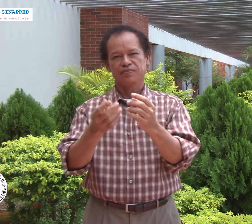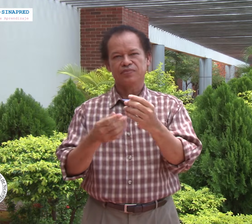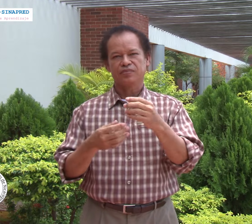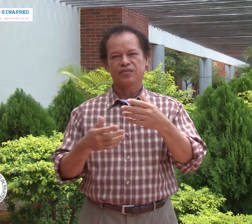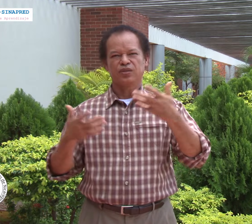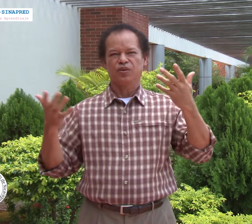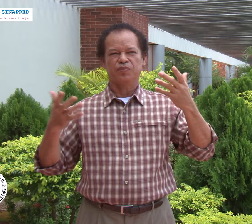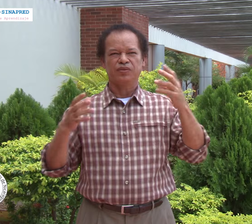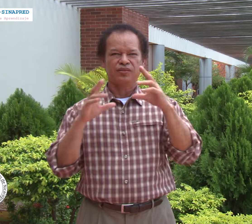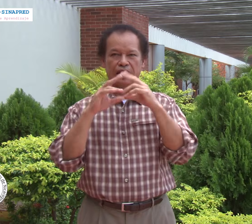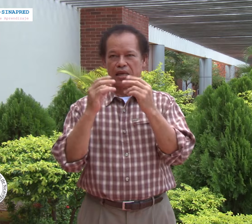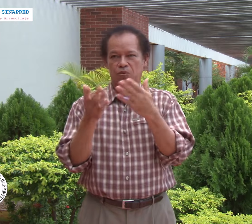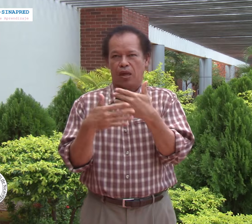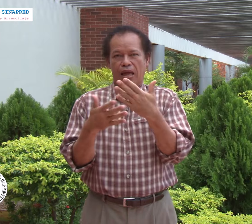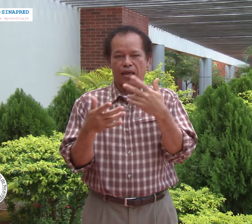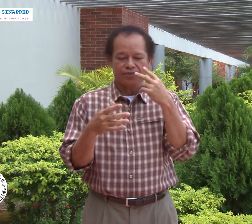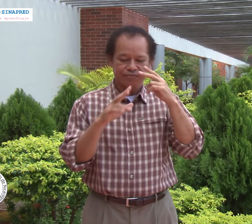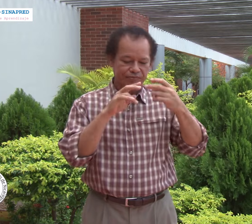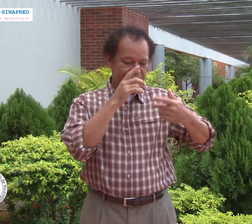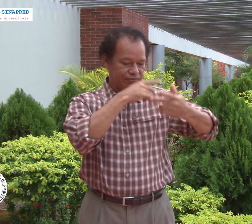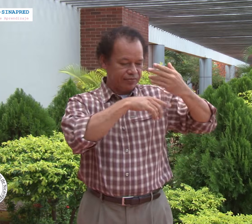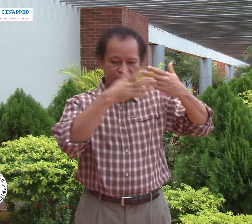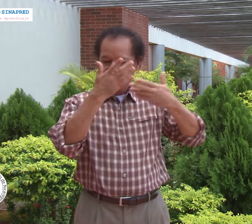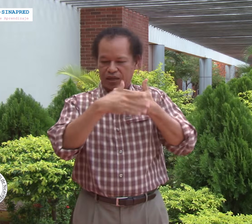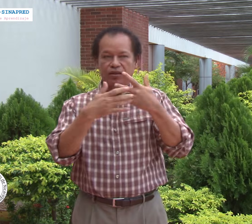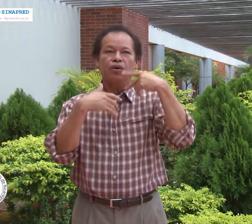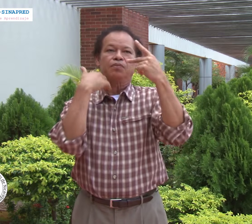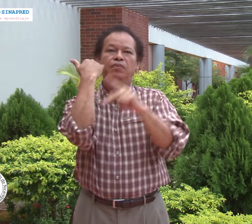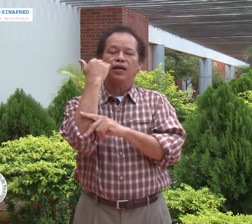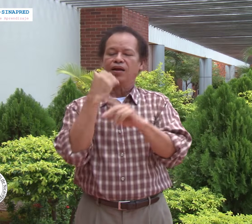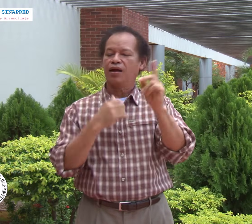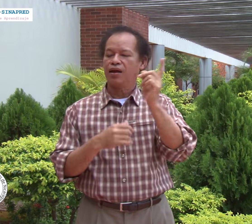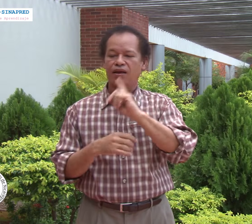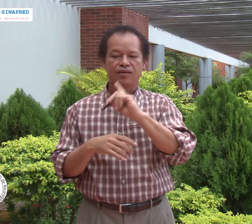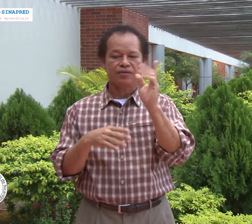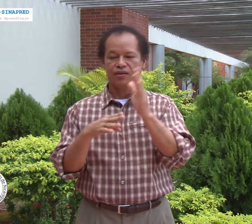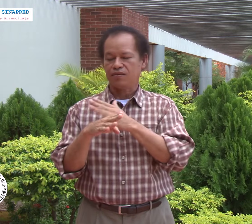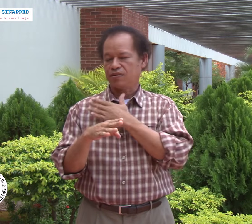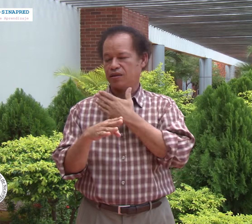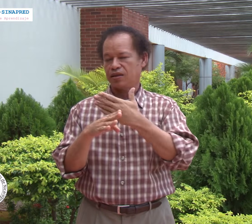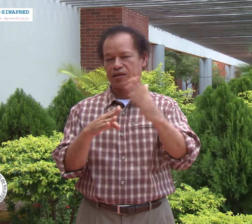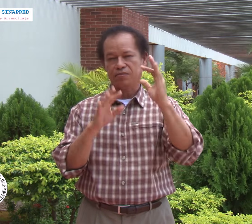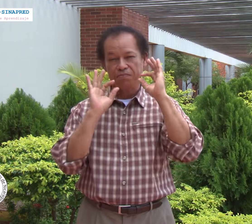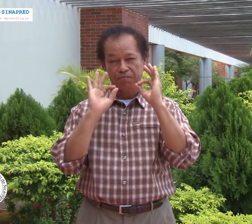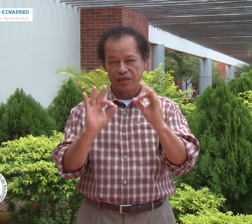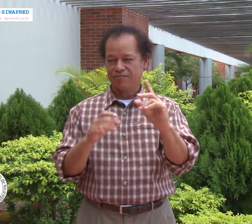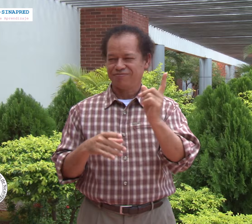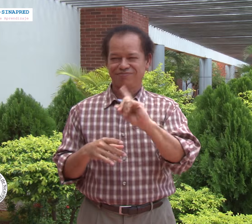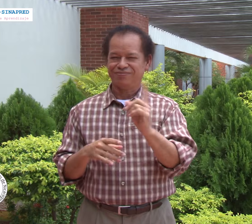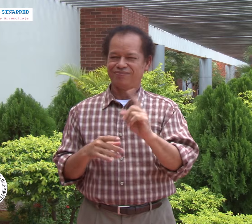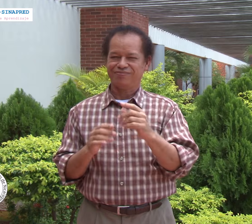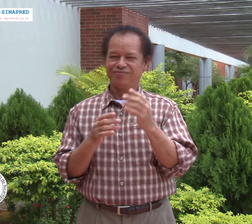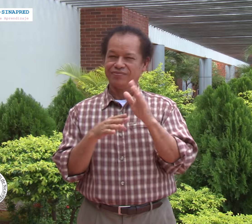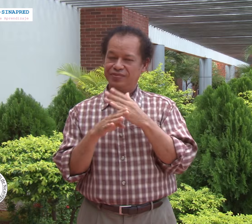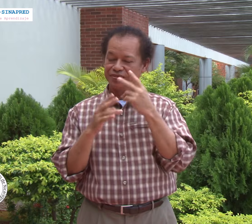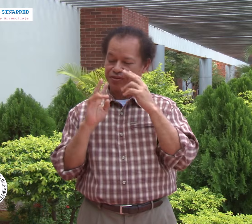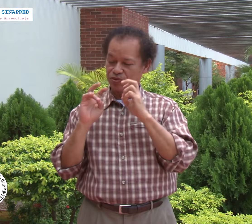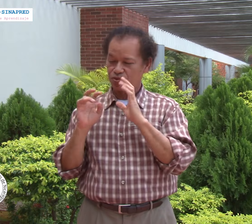en Nicaragua anteriormente no había este idioma de señas y ahora sí lo tenemos y podemos hacer este tipo